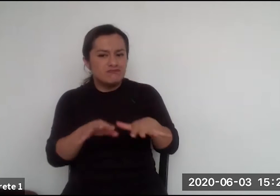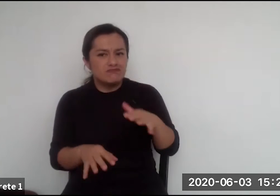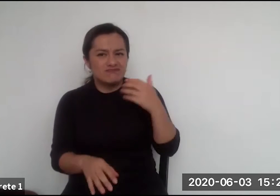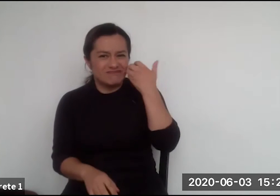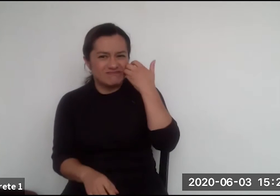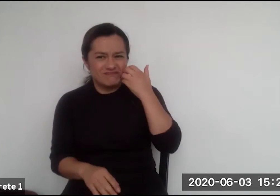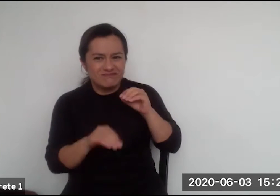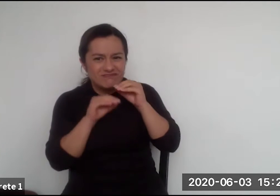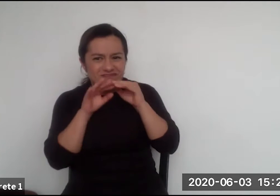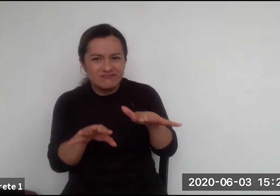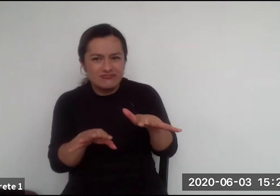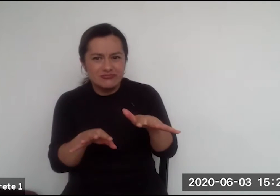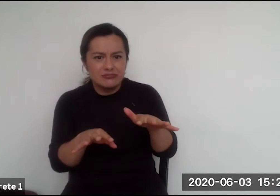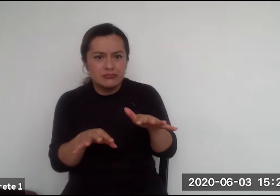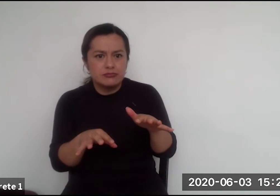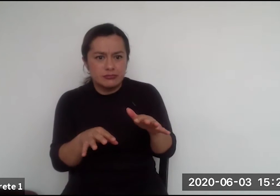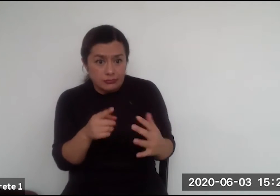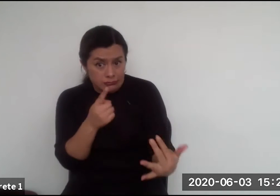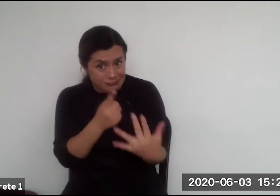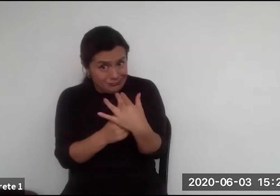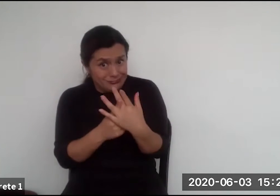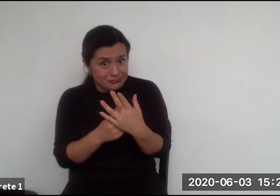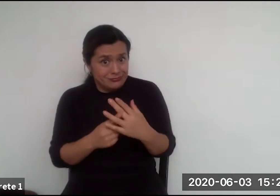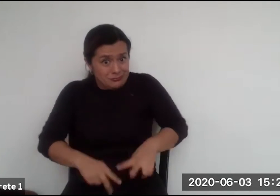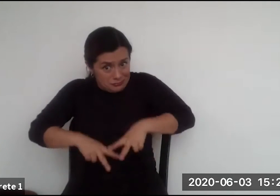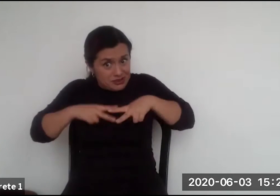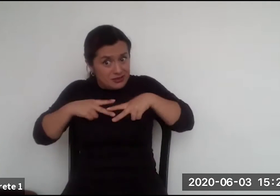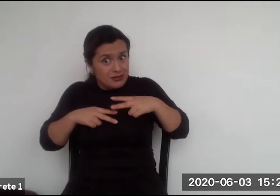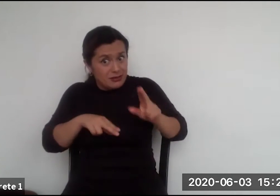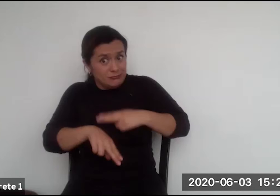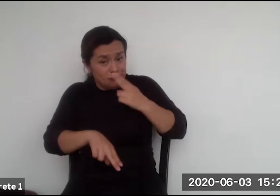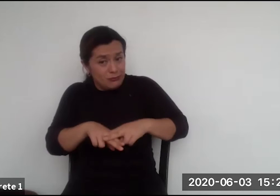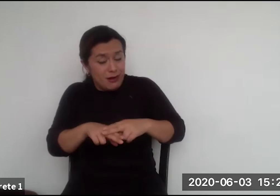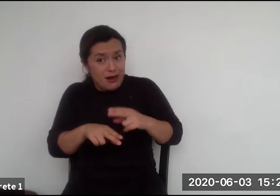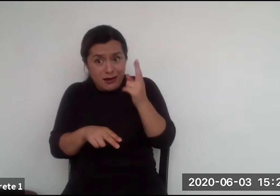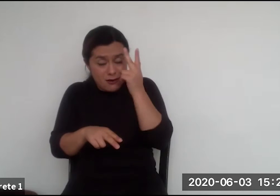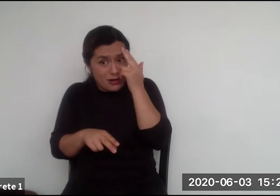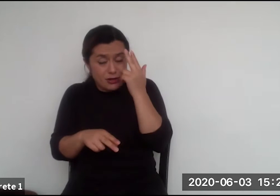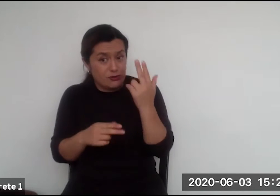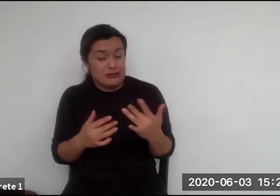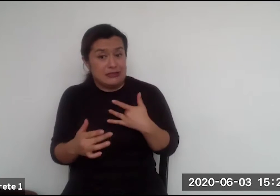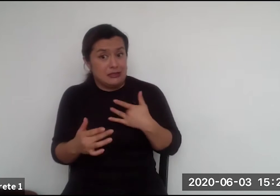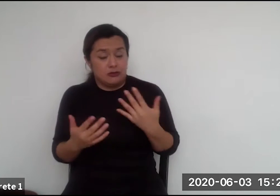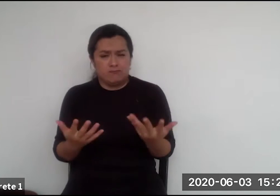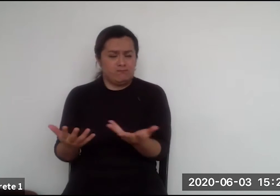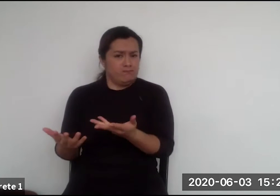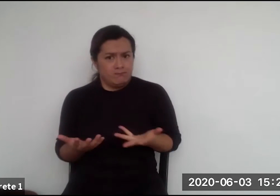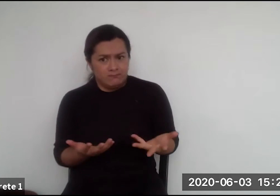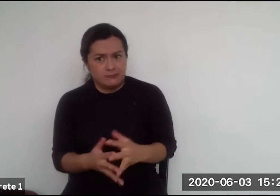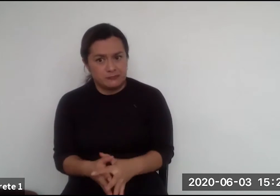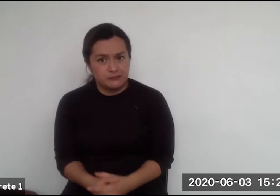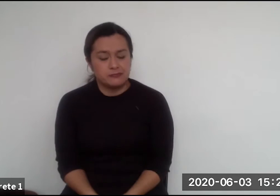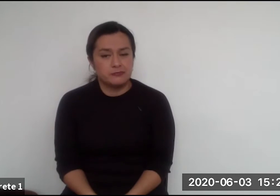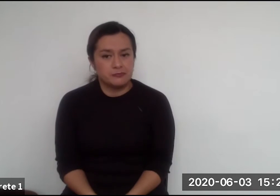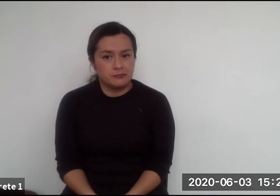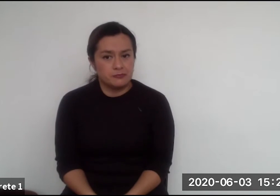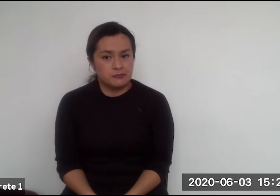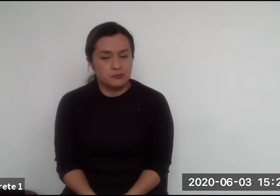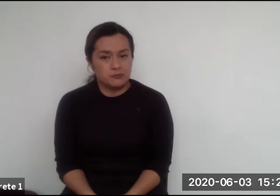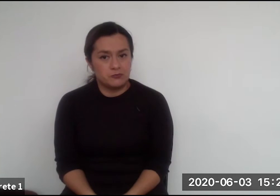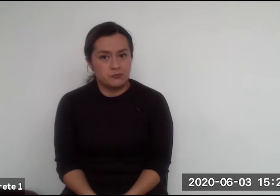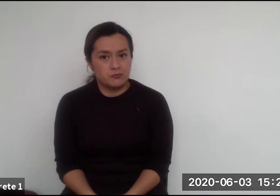estando, digamos assim, no meio de uma epidemia, né, estando também, de certa maneira, dentro de um